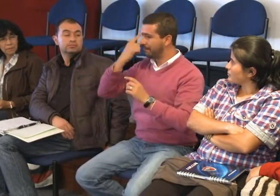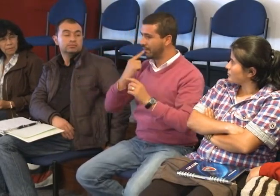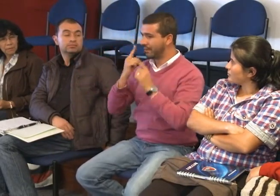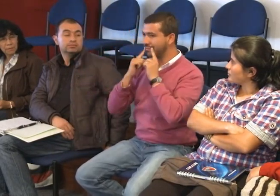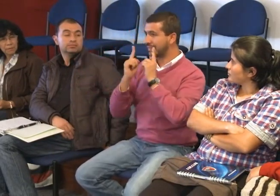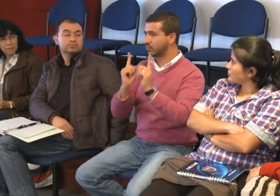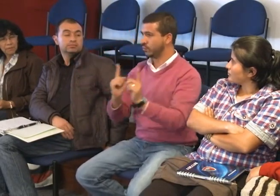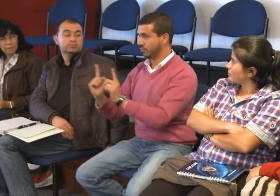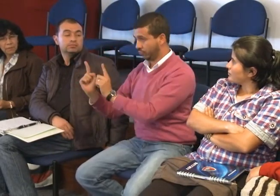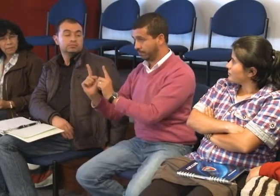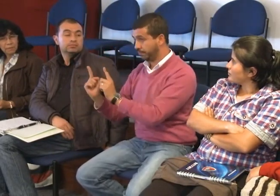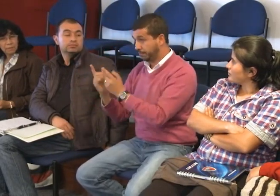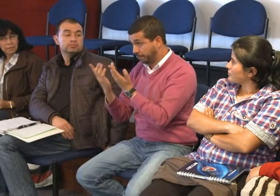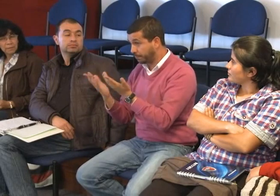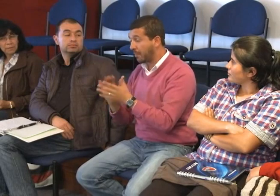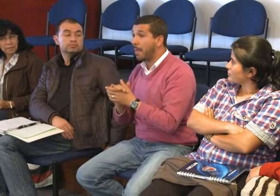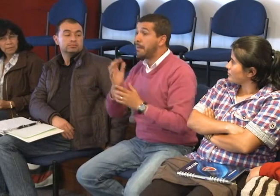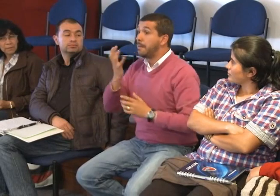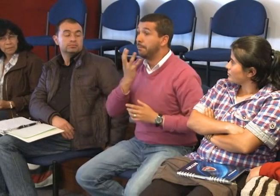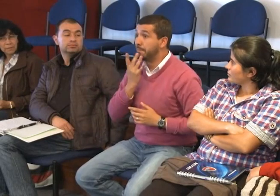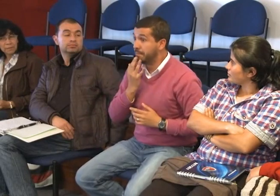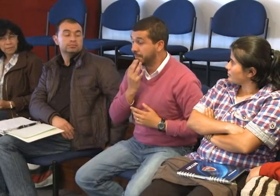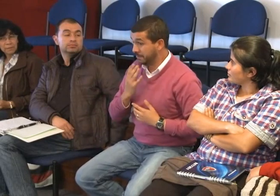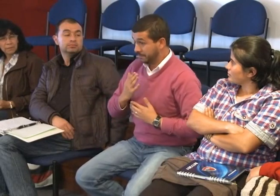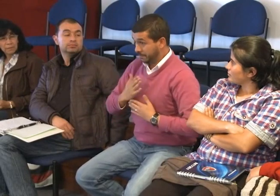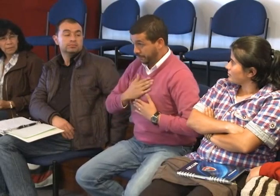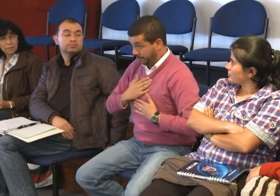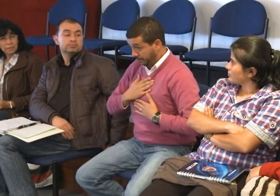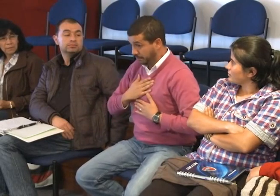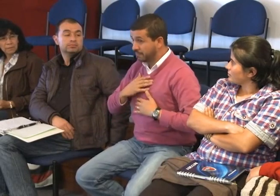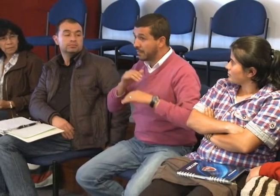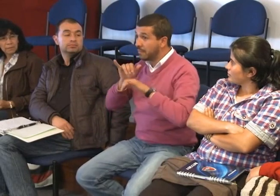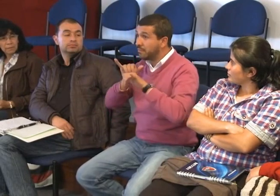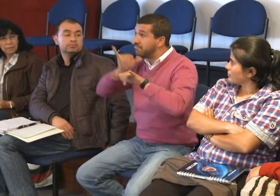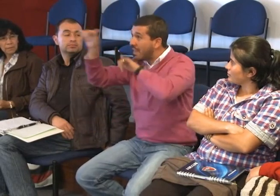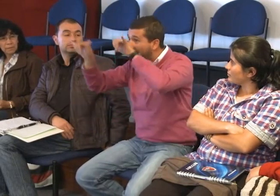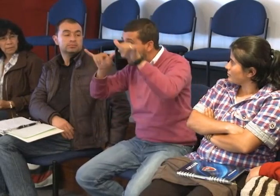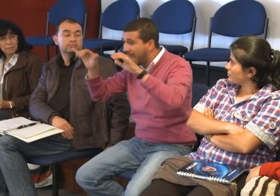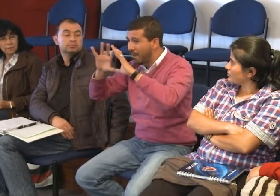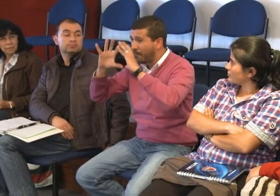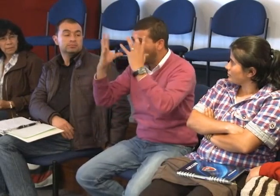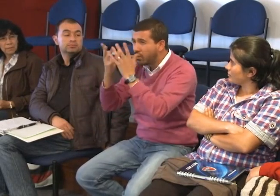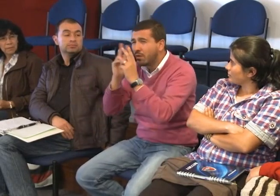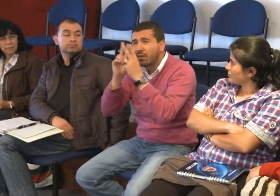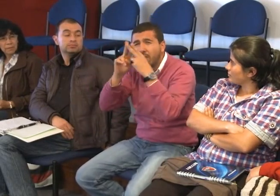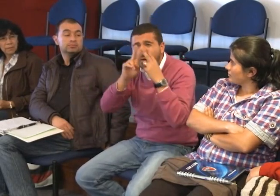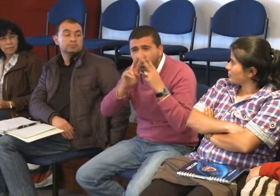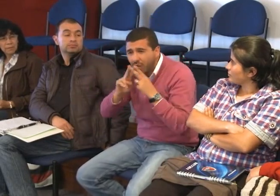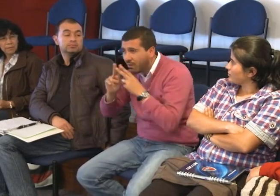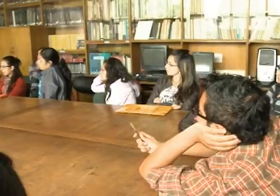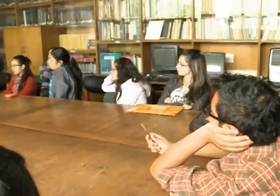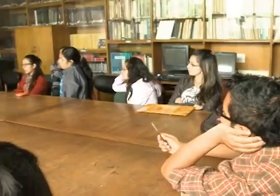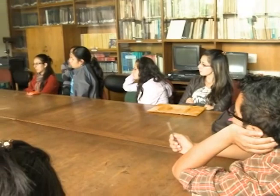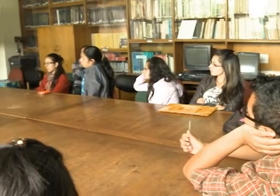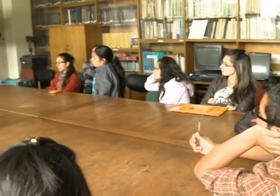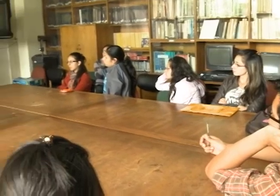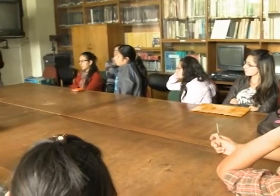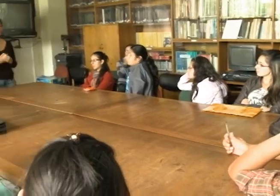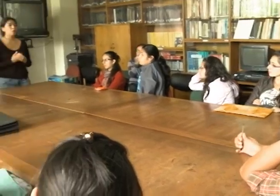a la par, porque ellos van a ser a futuro profesionales y su discurso como profesionales debe ser mucho más alto. Una de las